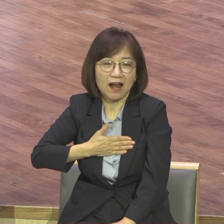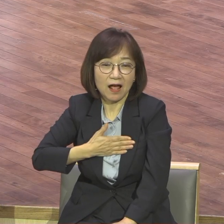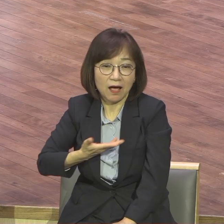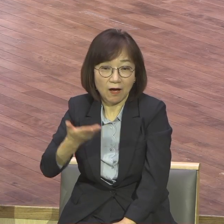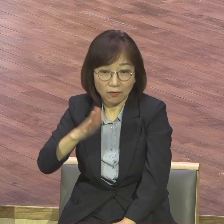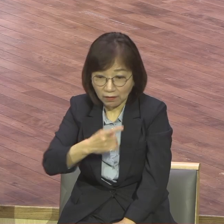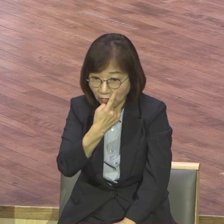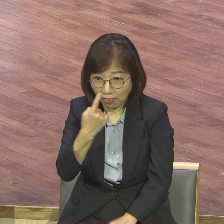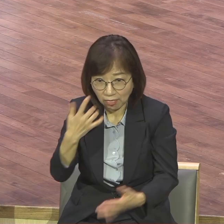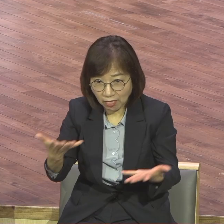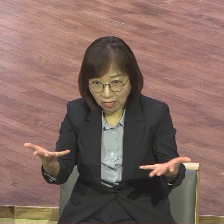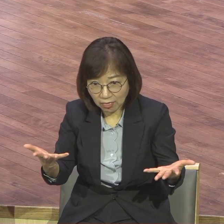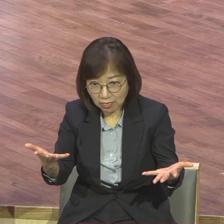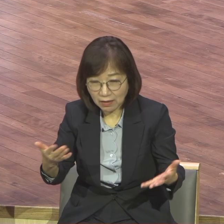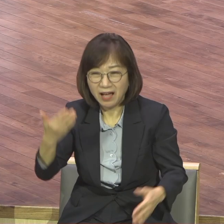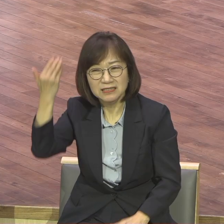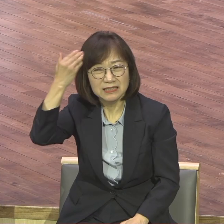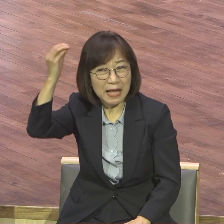하나도 증거가 없습니다.